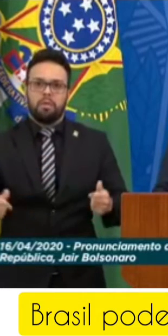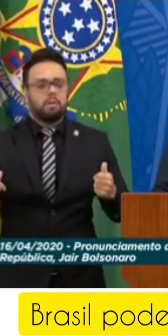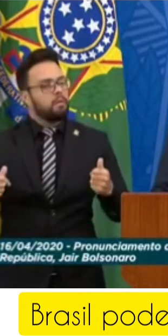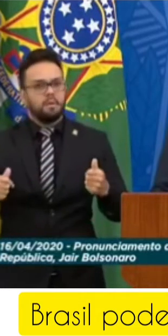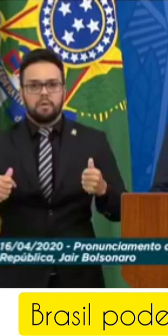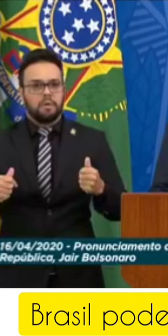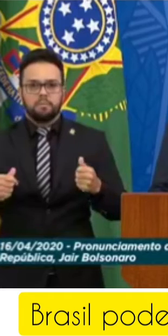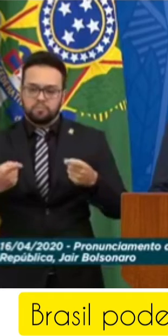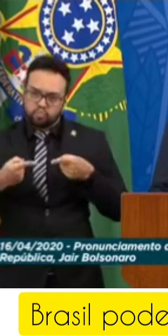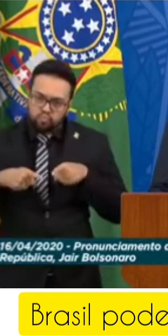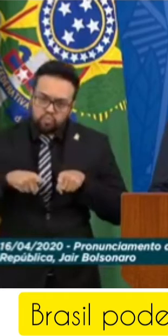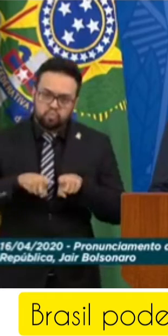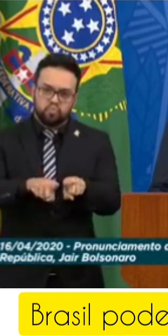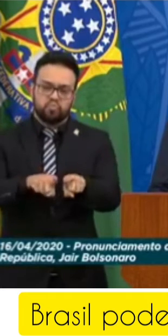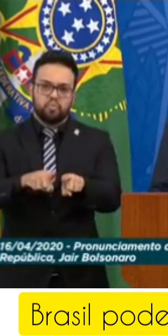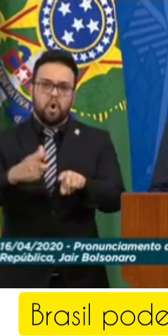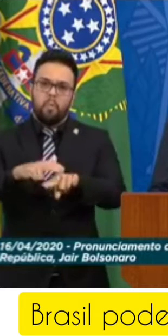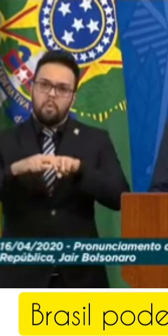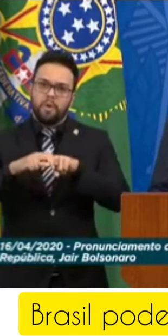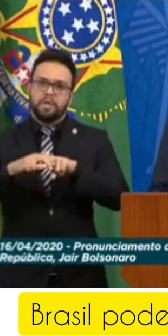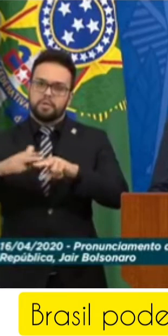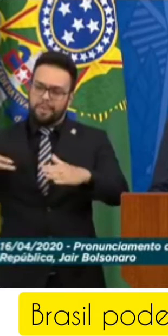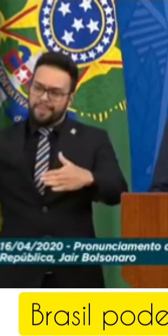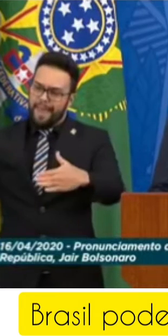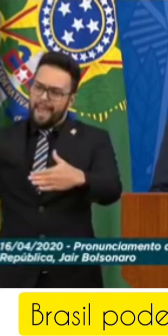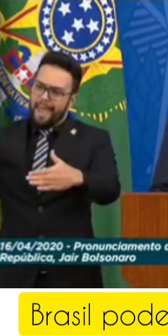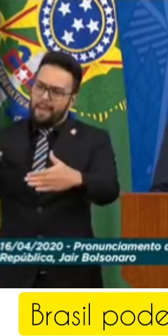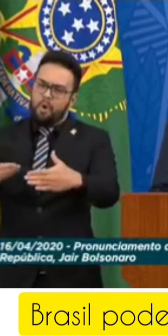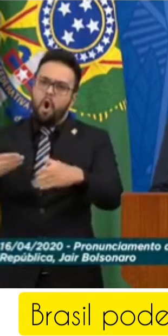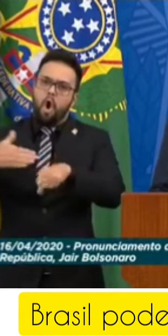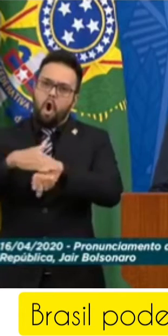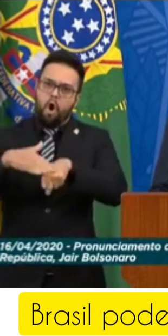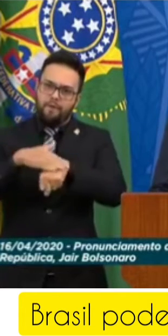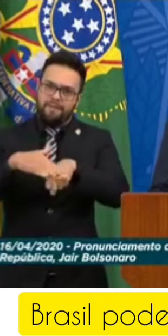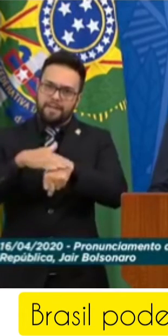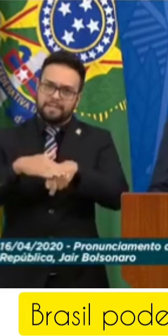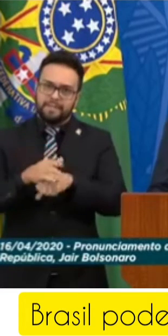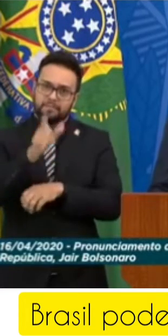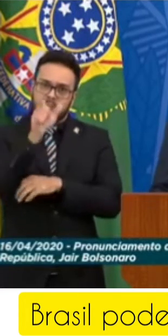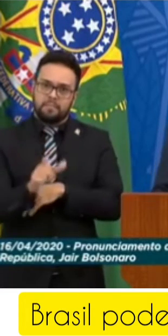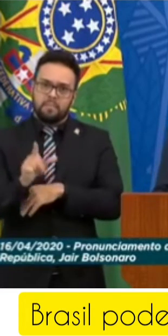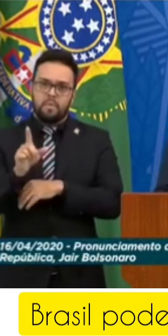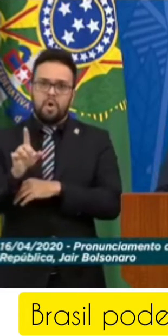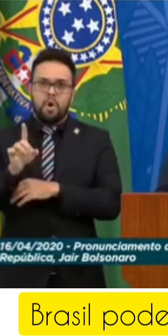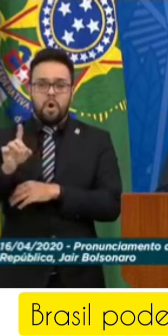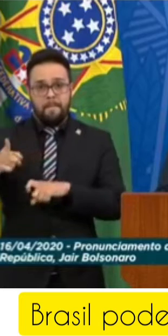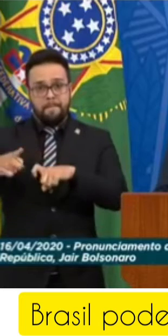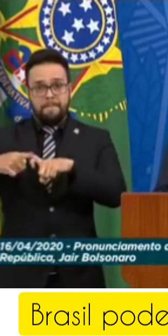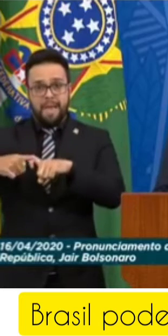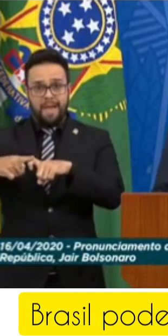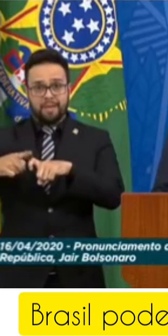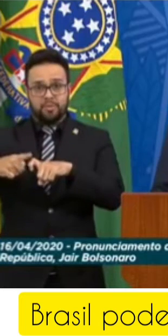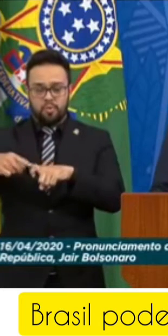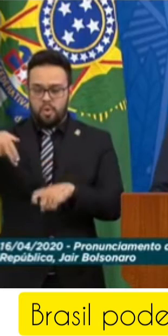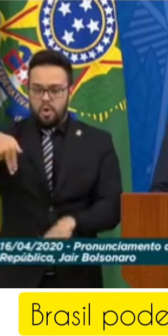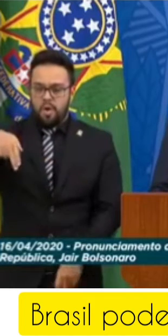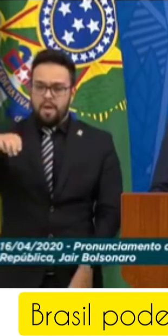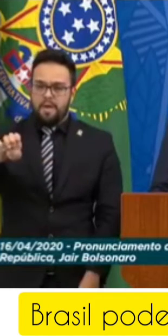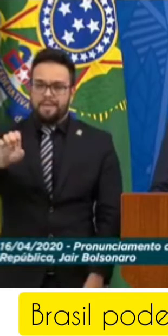conversei ao longo desse tempo com o oncologista Dr. Nelson, ao meu lado,